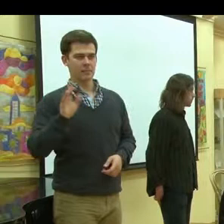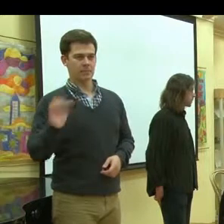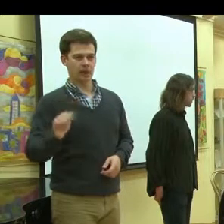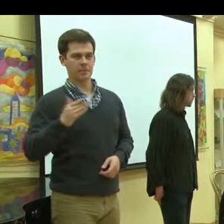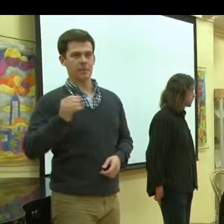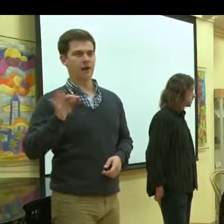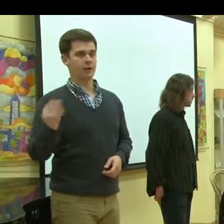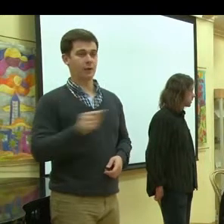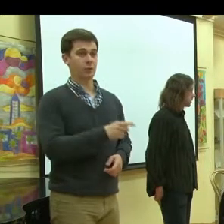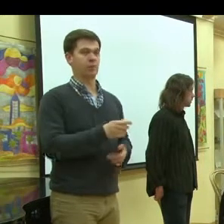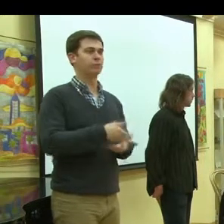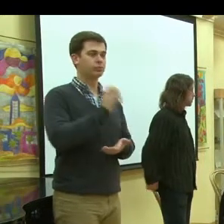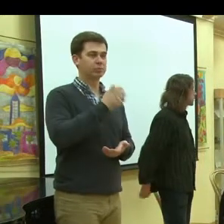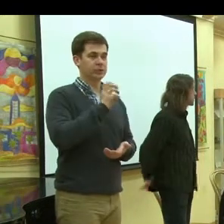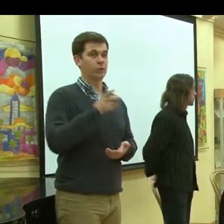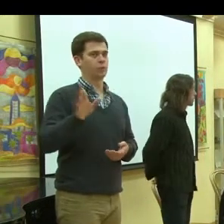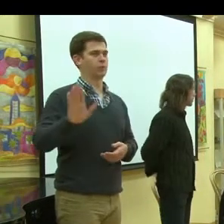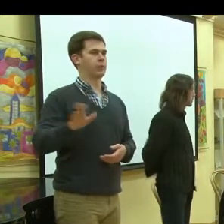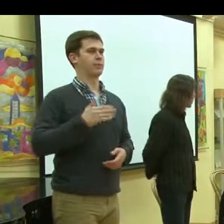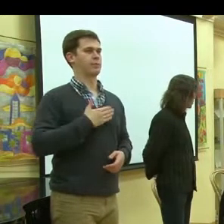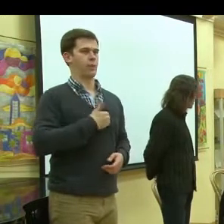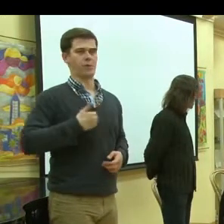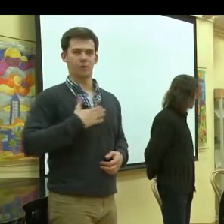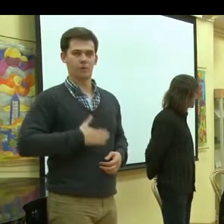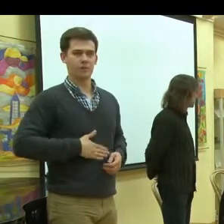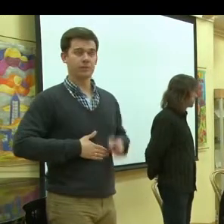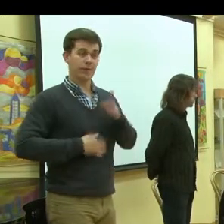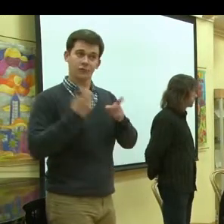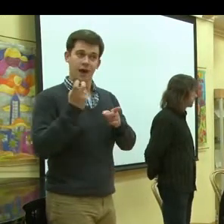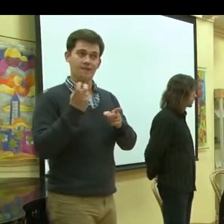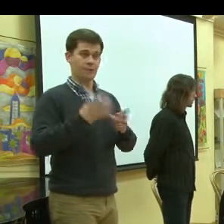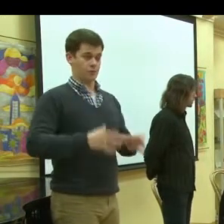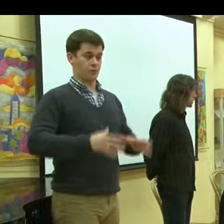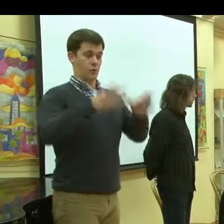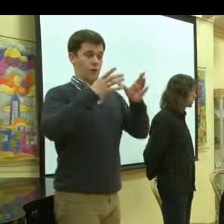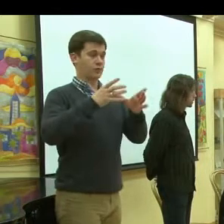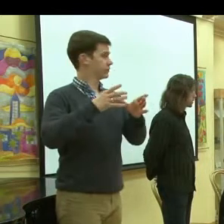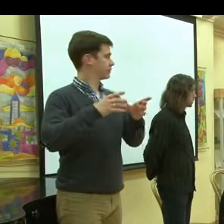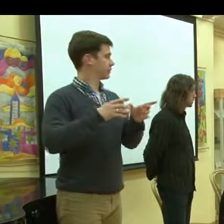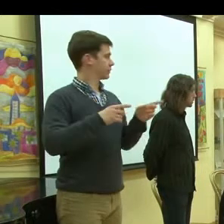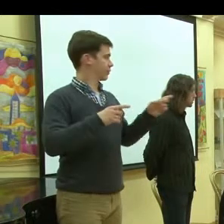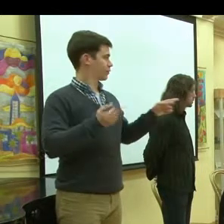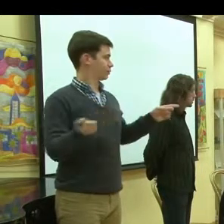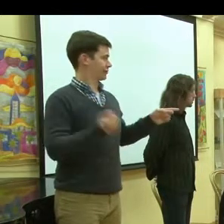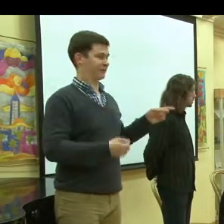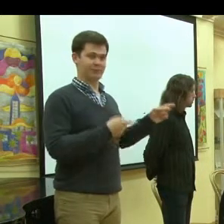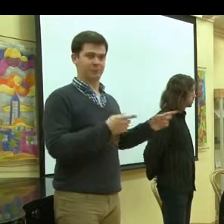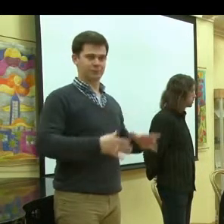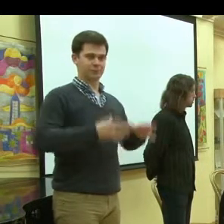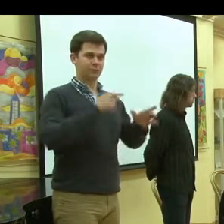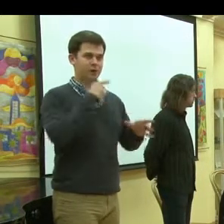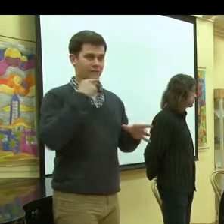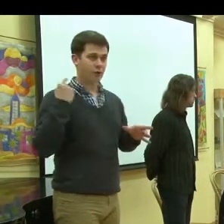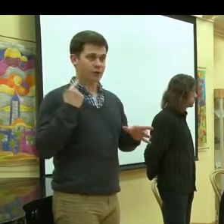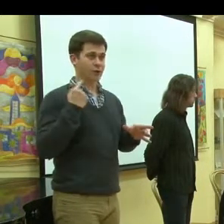właśnie pije w tych tykwach, które Państwo macie. I to co ciekawe, opakowanie tej yerby, którą Christian tutaj dzisiaj ze sobą